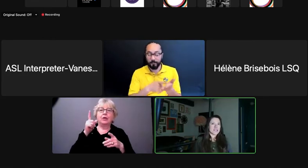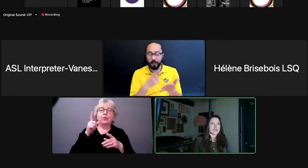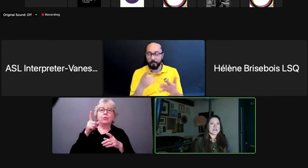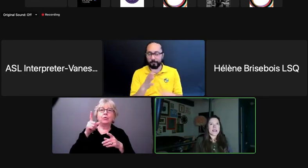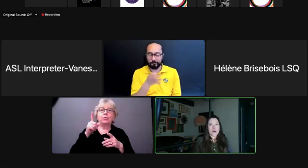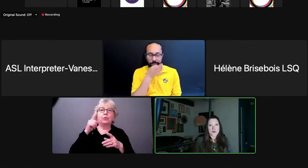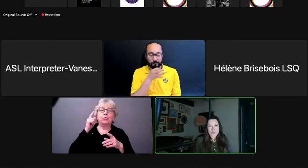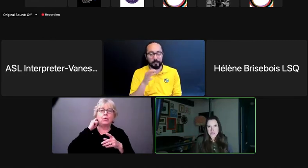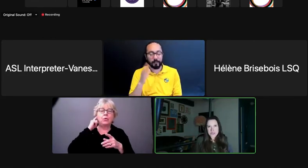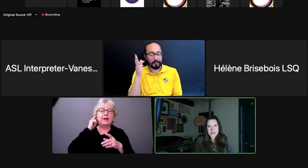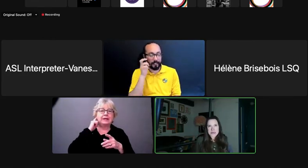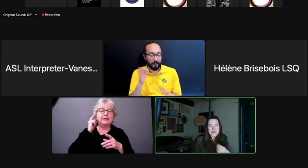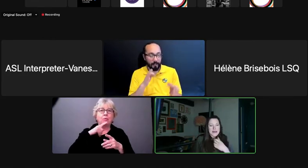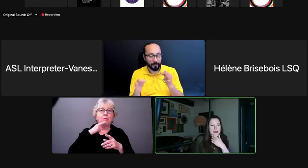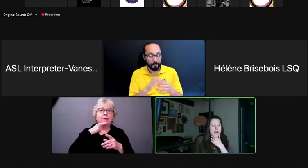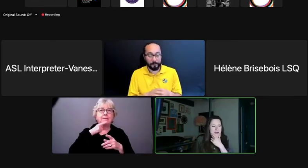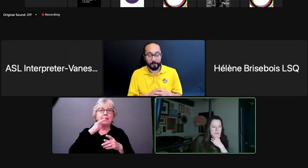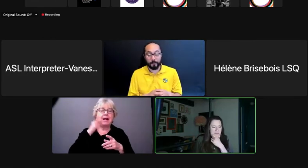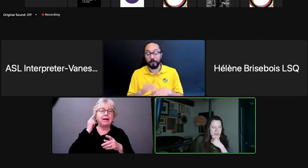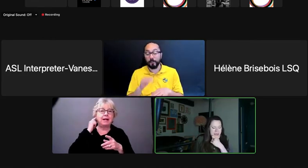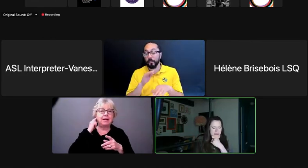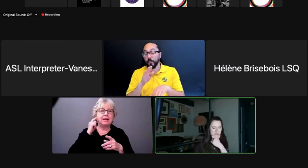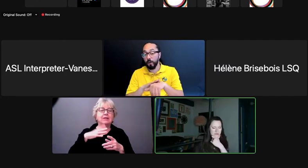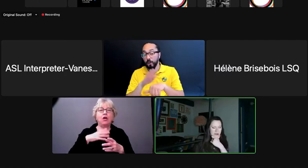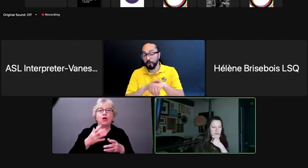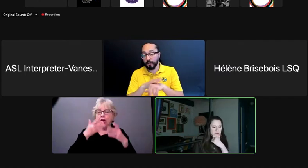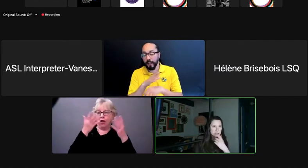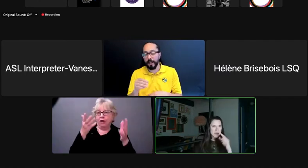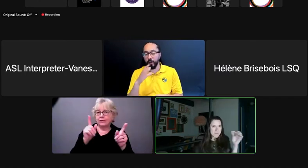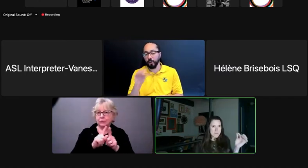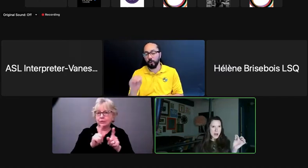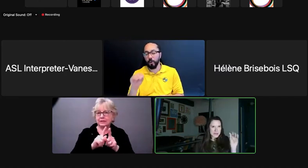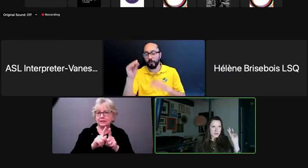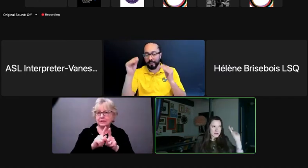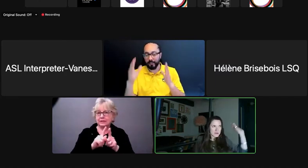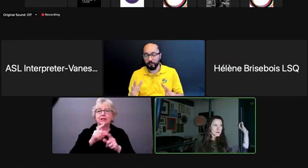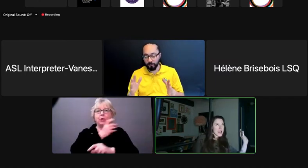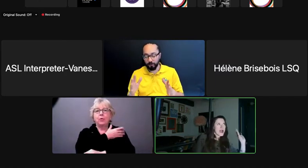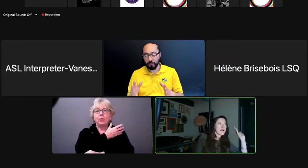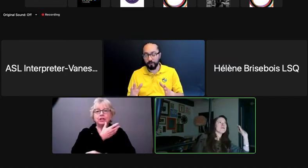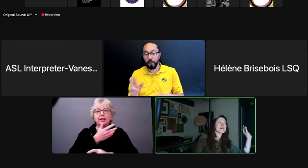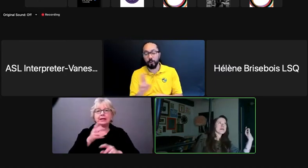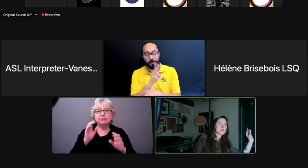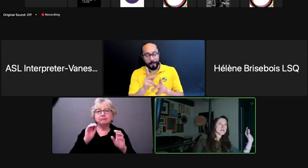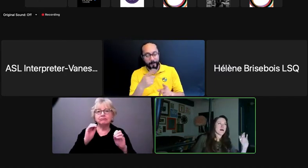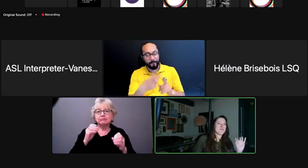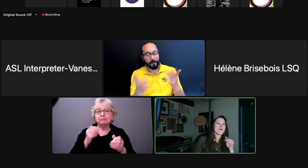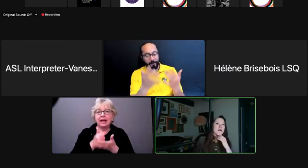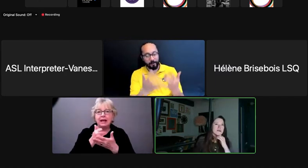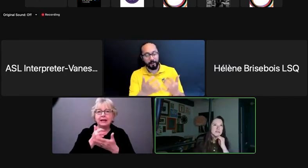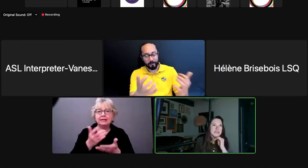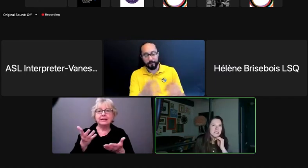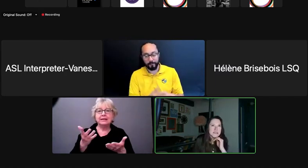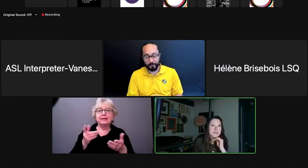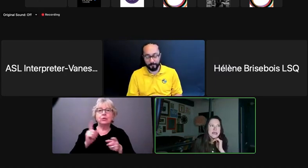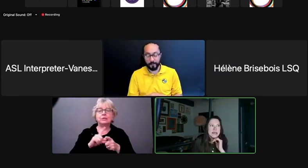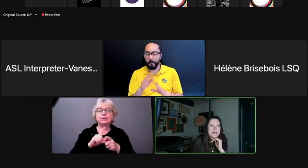sonore on offre aussi des services de coaching on serve et de consultation